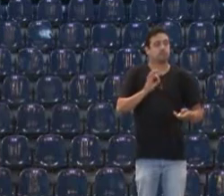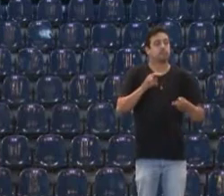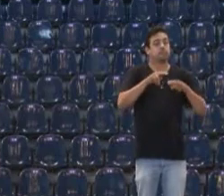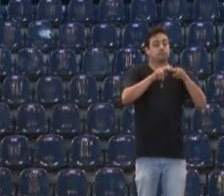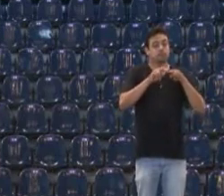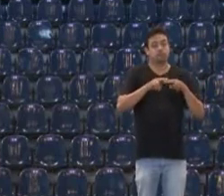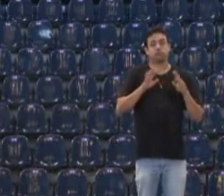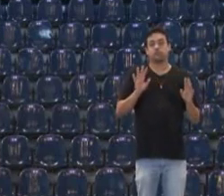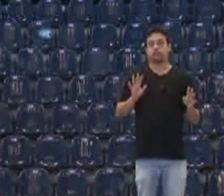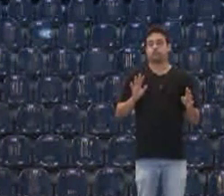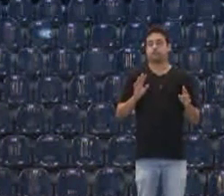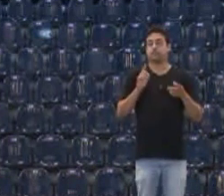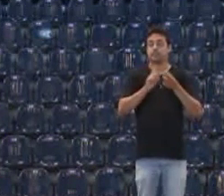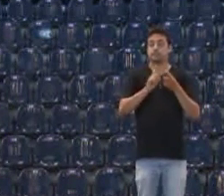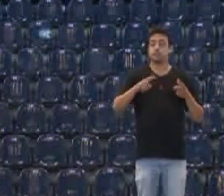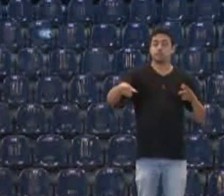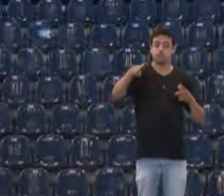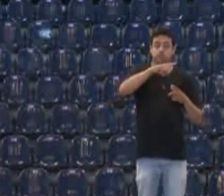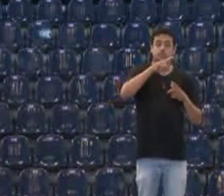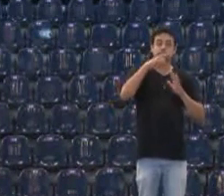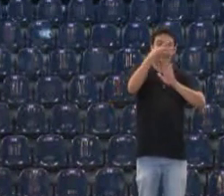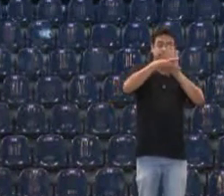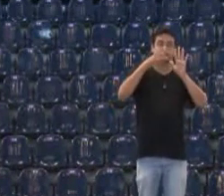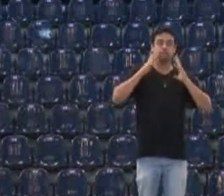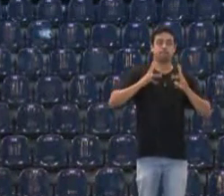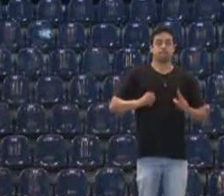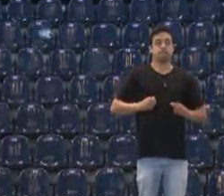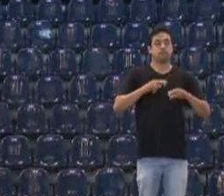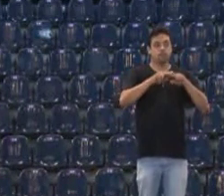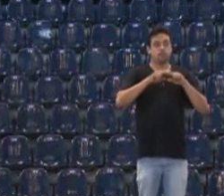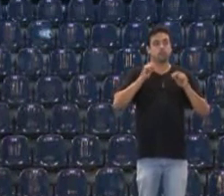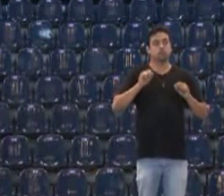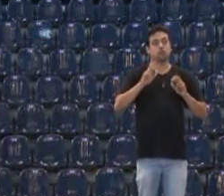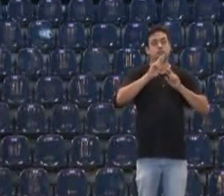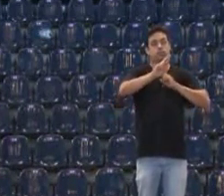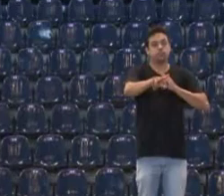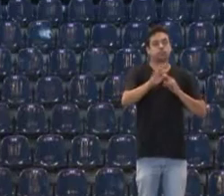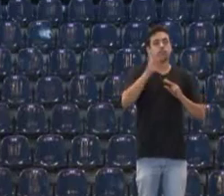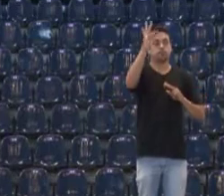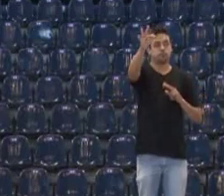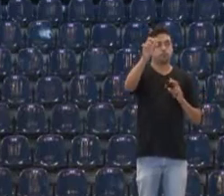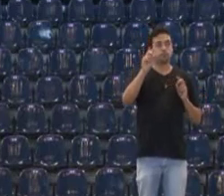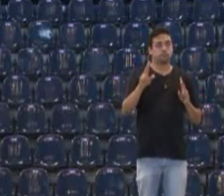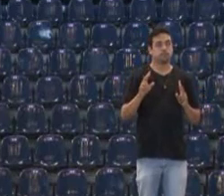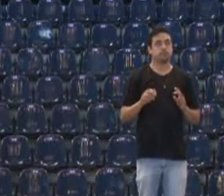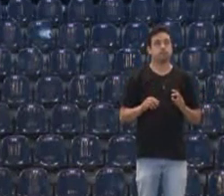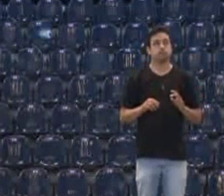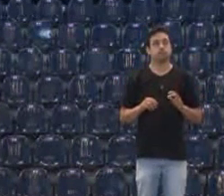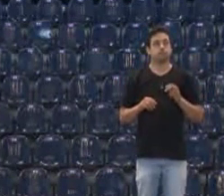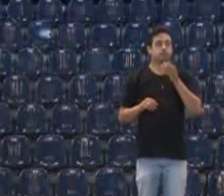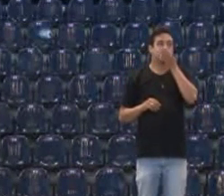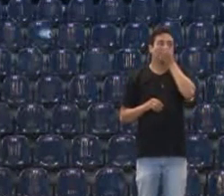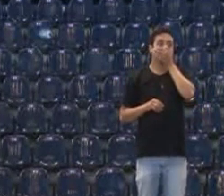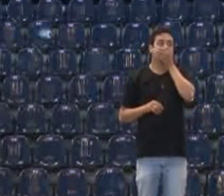Então, não, né? Então faça um texto bem apresentado, porque isso pode ser um diferencial grande, tá certo?